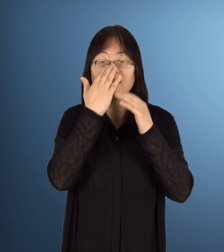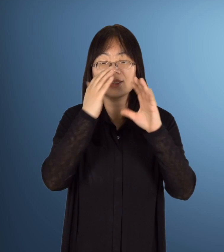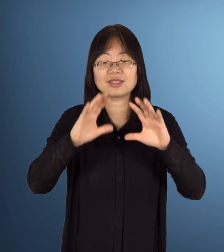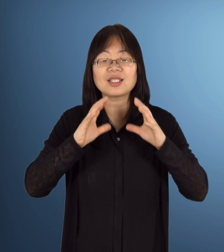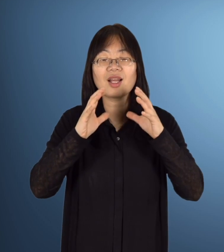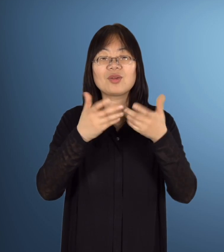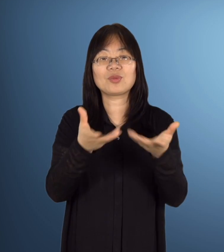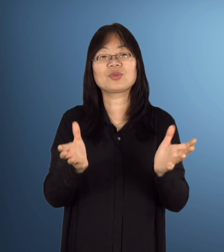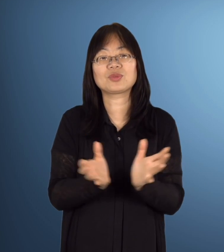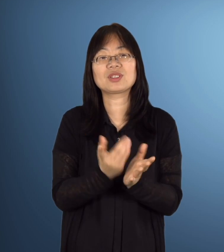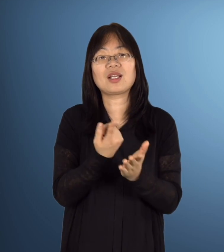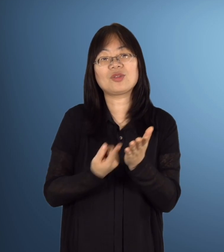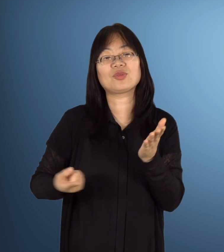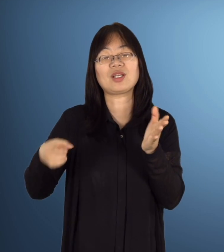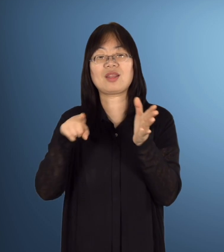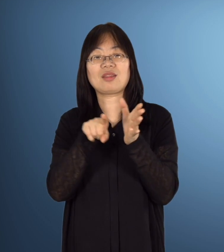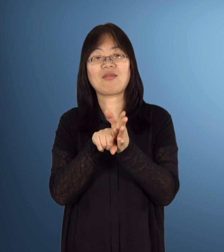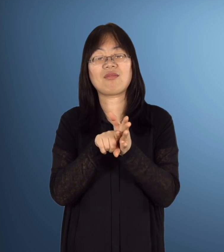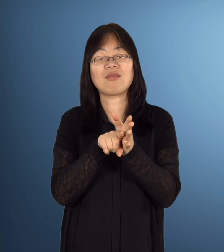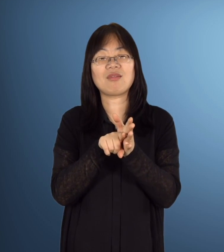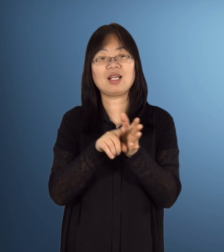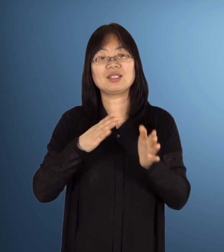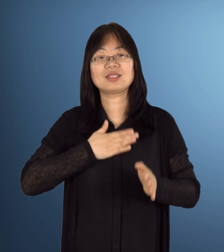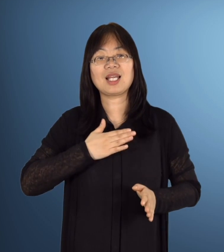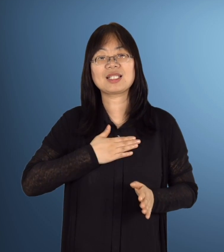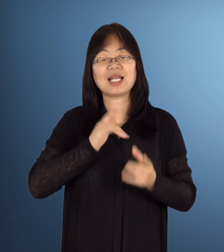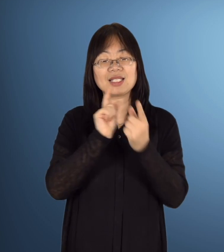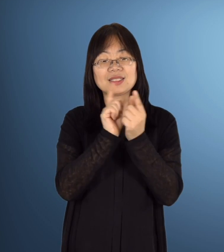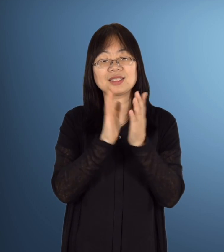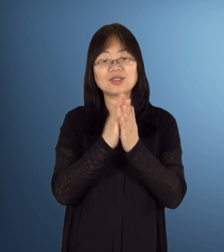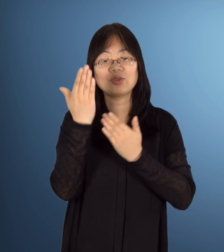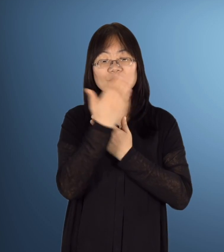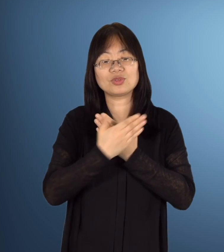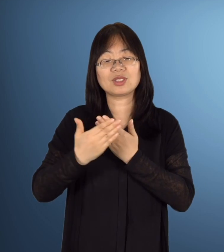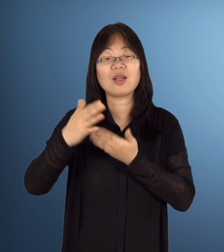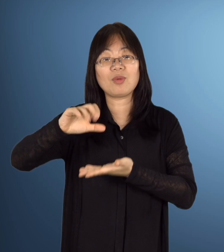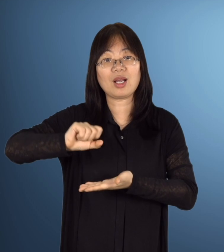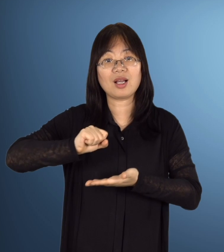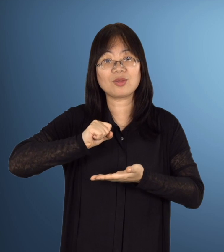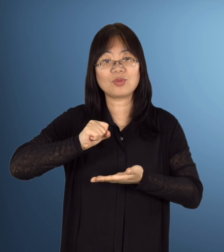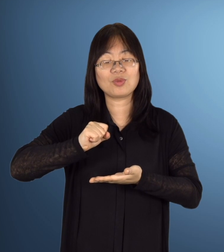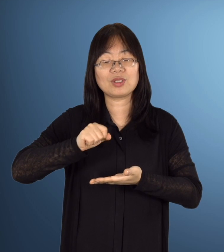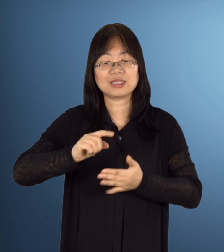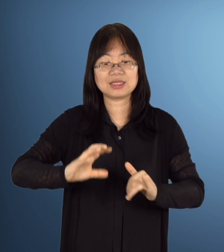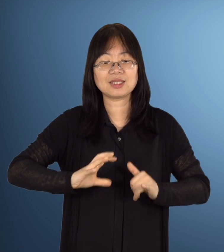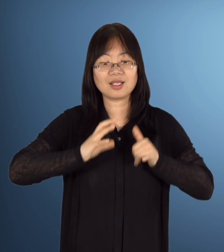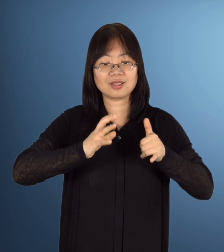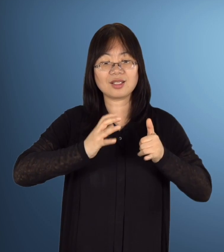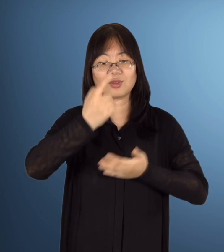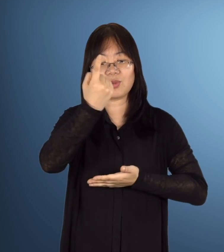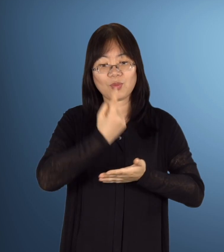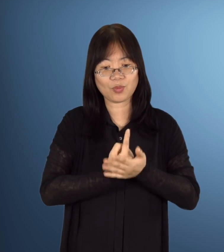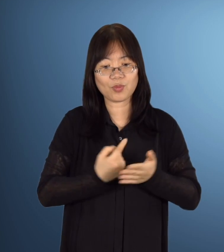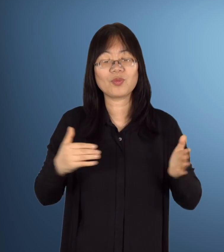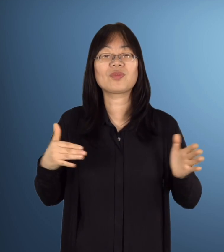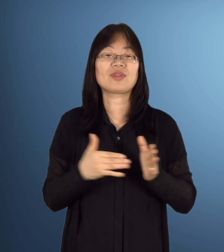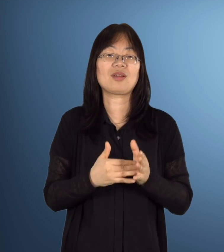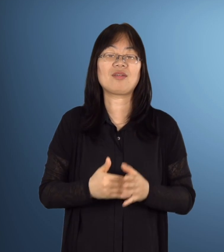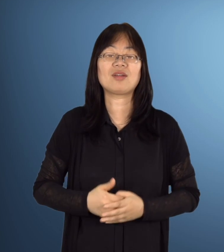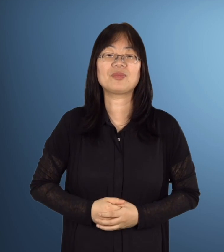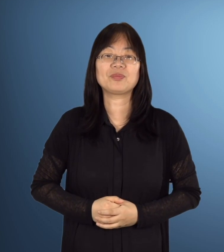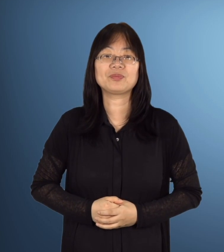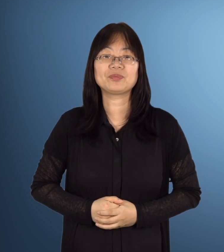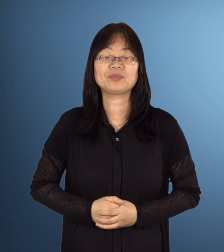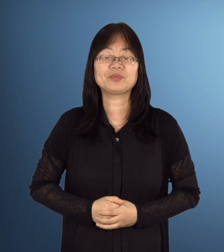이스라엘 공동체를 위해서 자기가 친히 육신의 몸을 입고 이 땅에 오셨다는 뜻입니다.